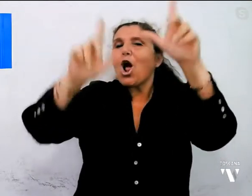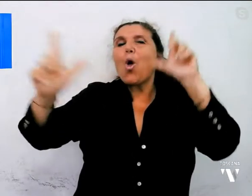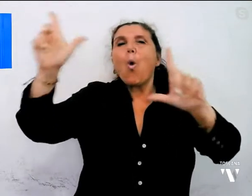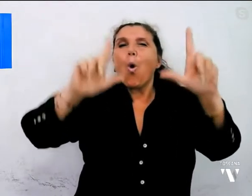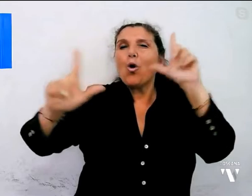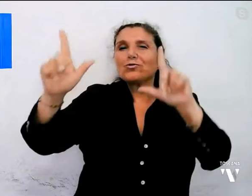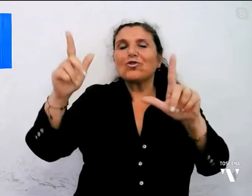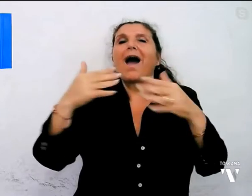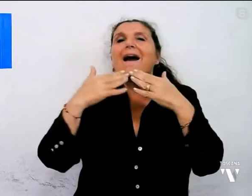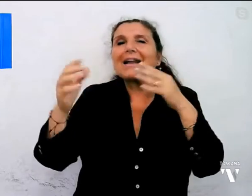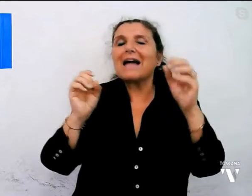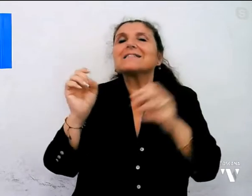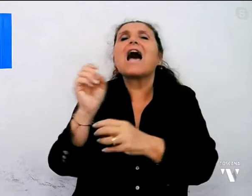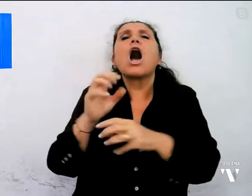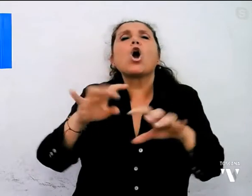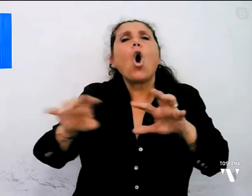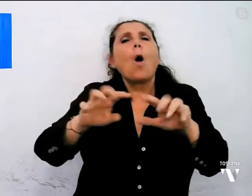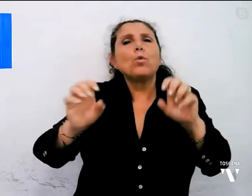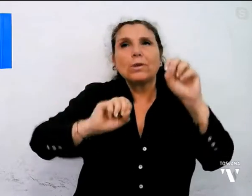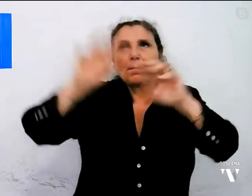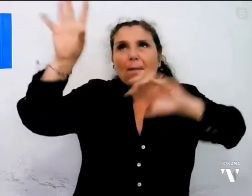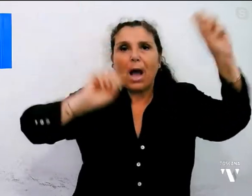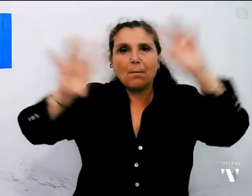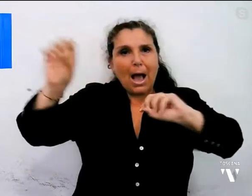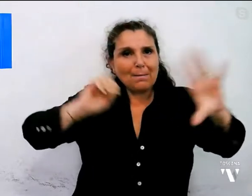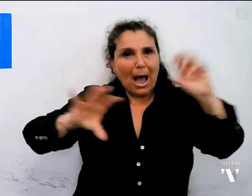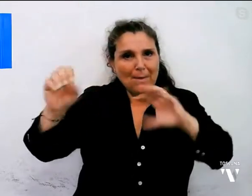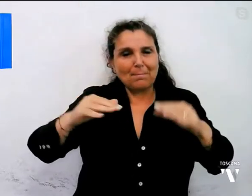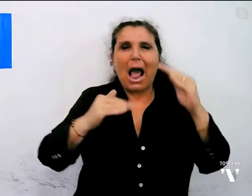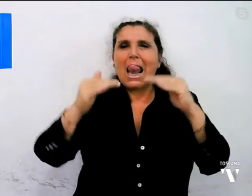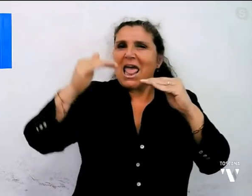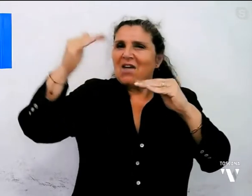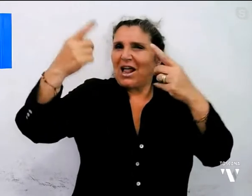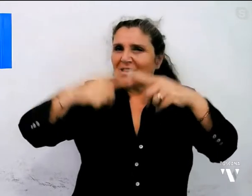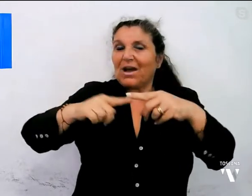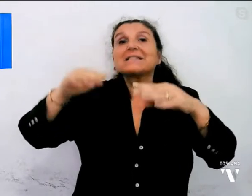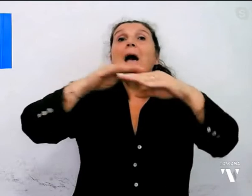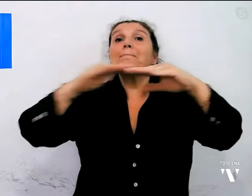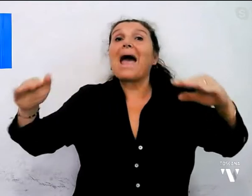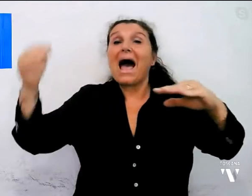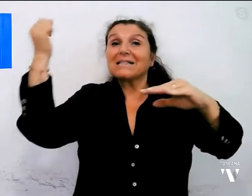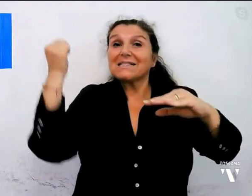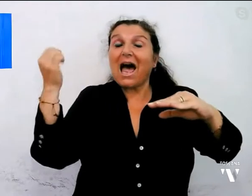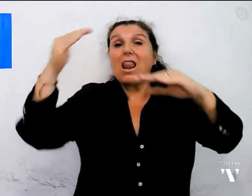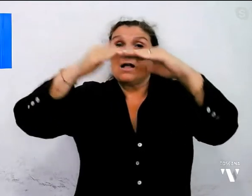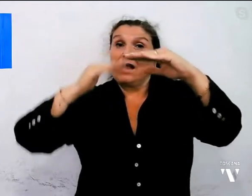computerizzate che partiranno a più livelli dal piazzale e dal basso.